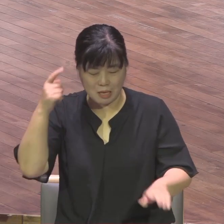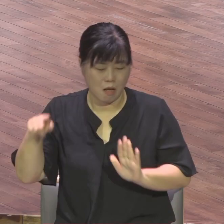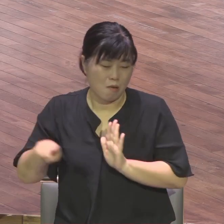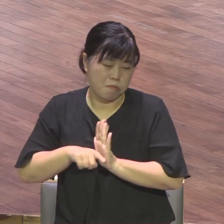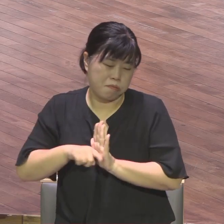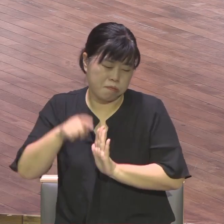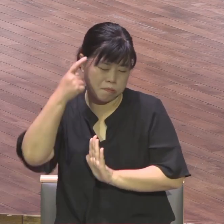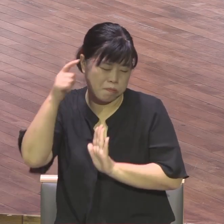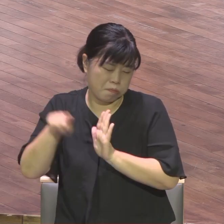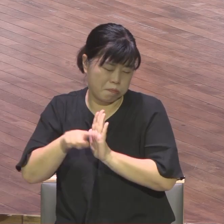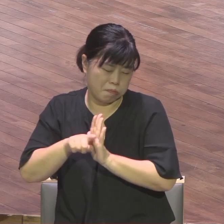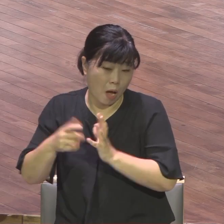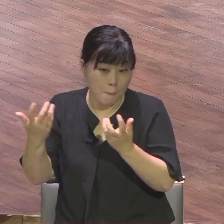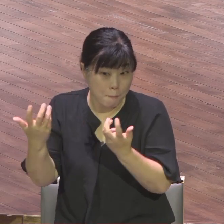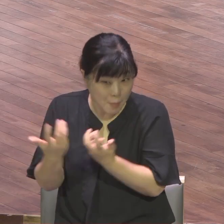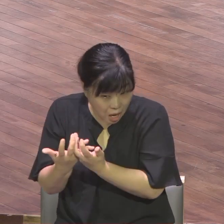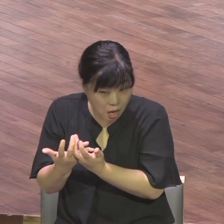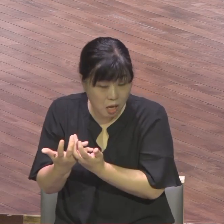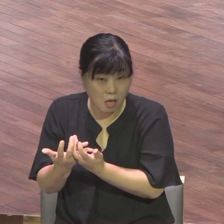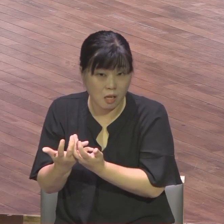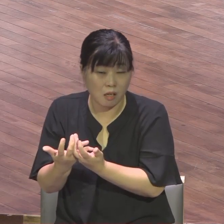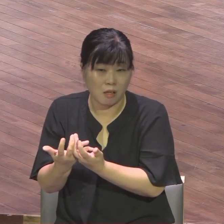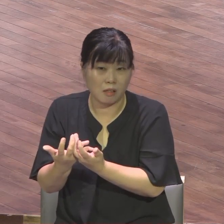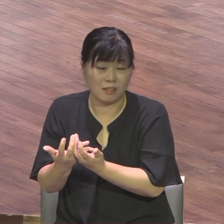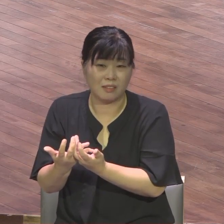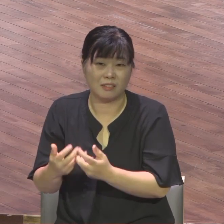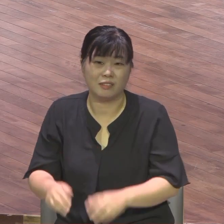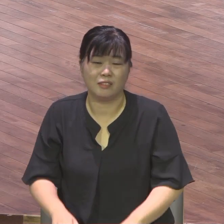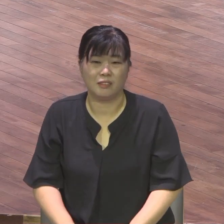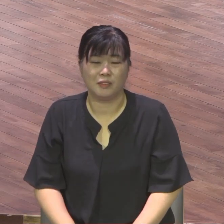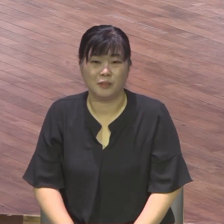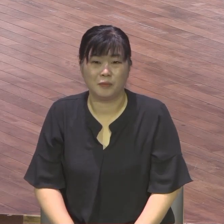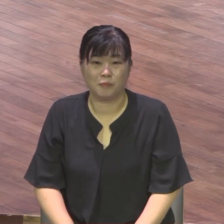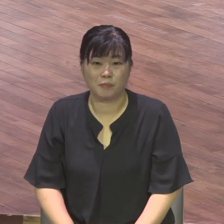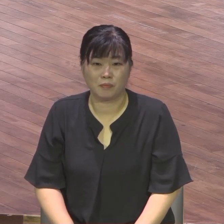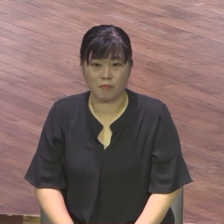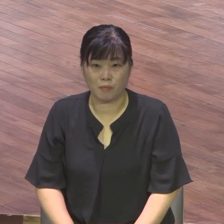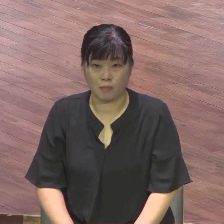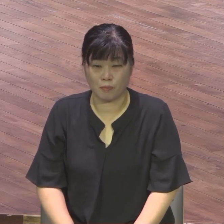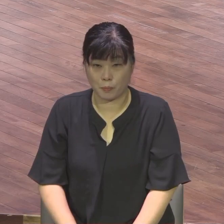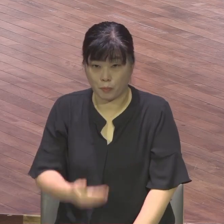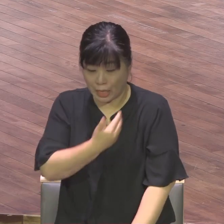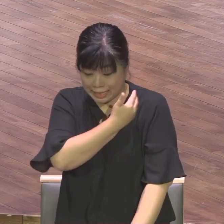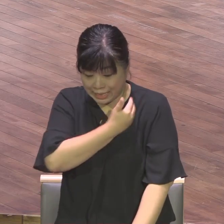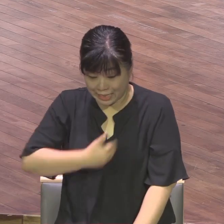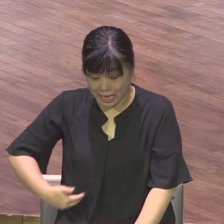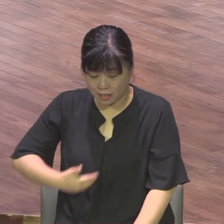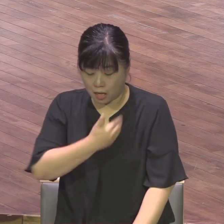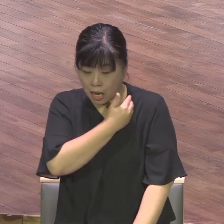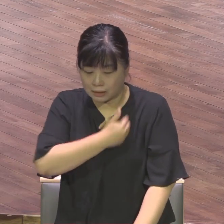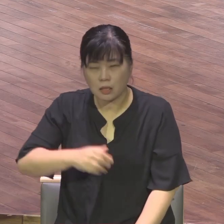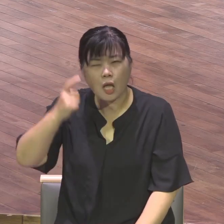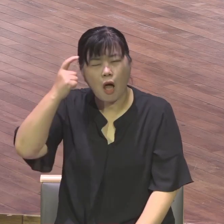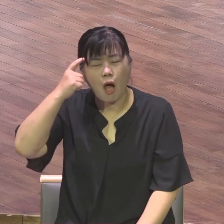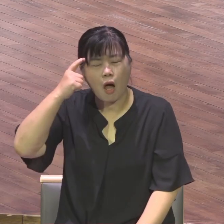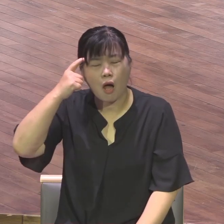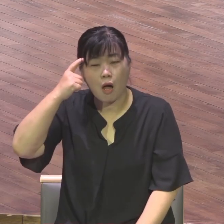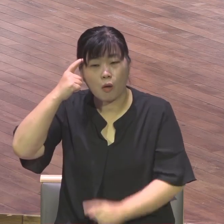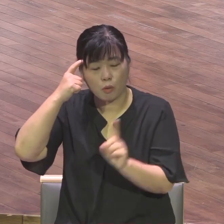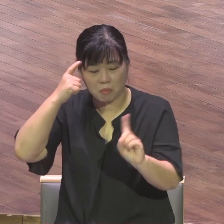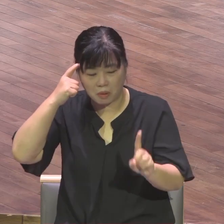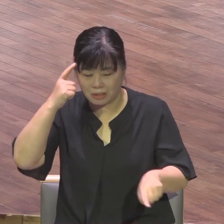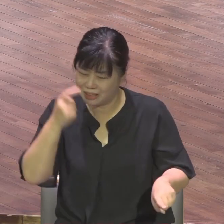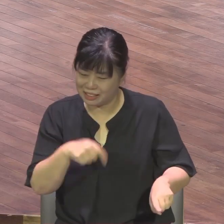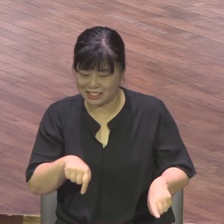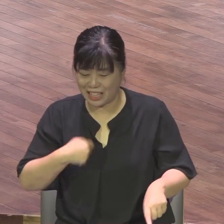사도행전 1장 8절에 언약을 들었던 제자들도 전부 유대인들입니다. 마가다라방에 있던 제자들, 베드로를 포함해서